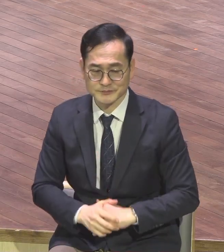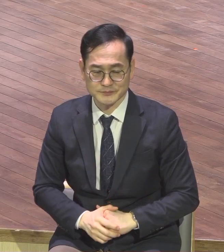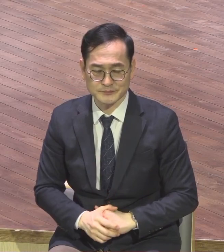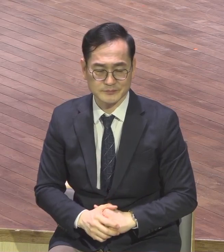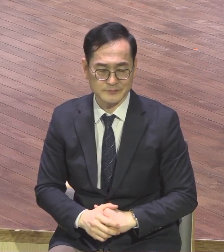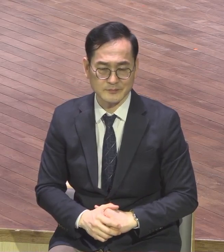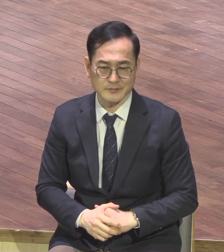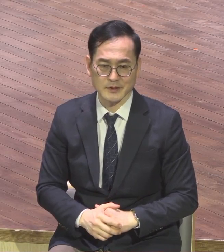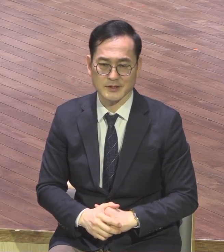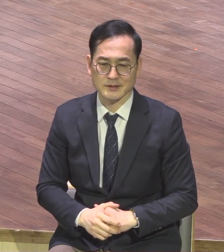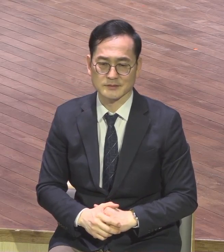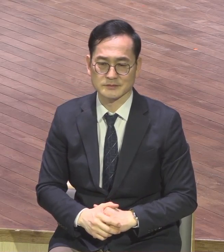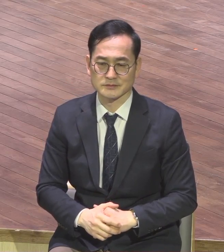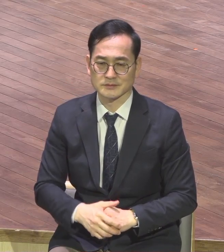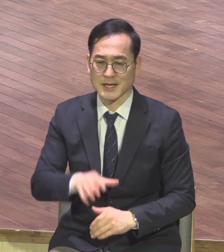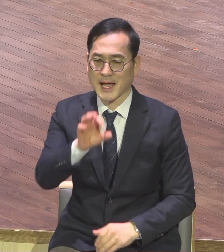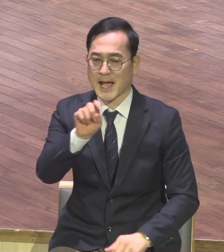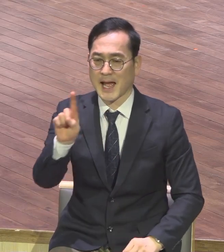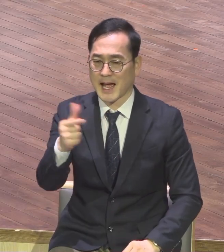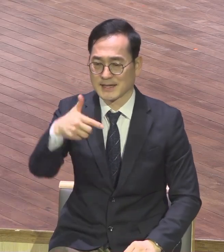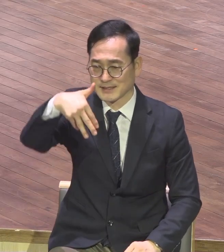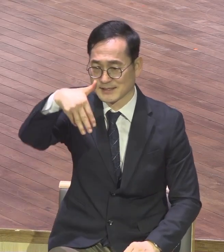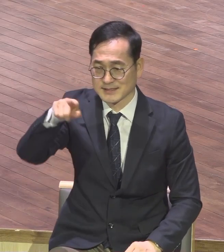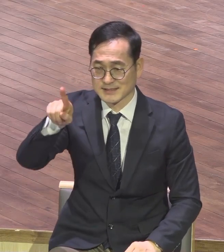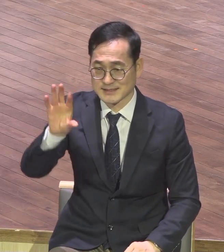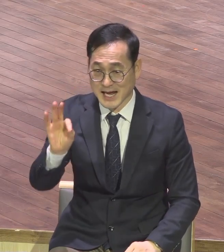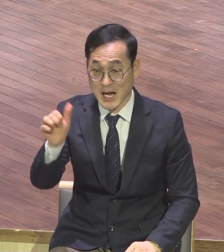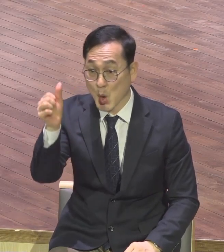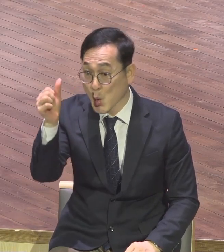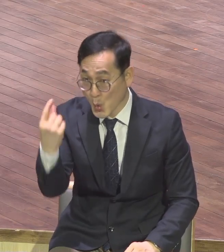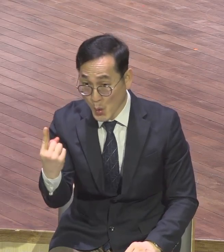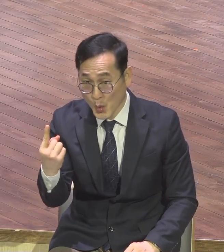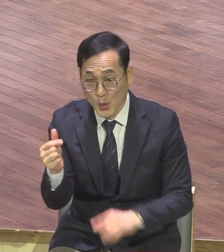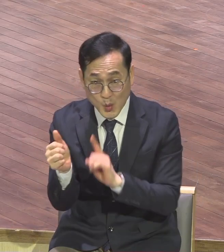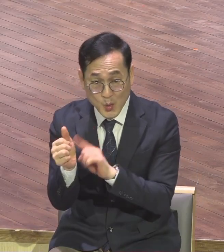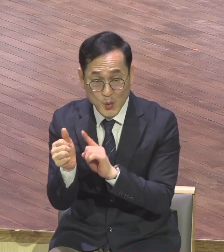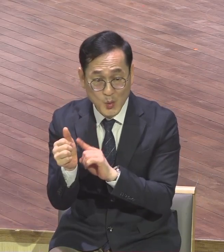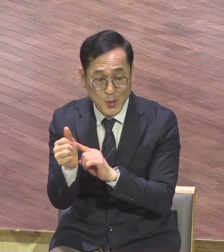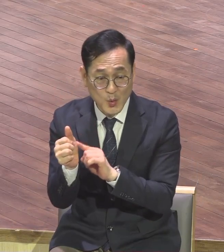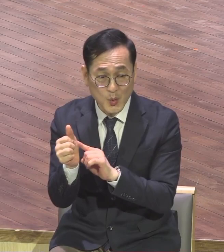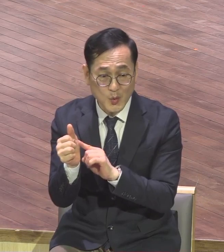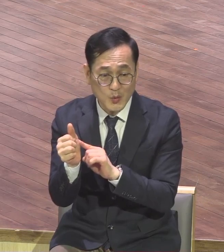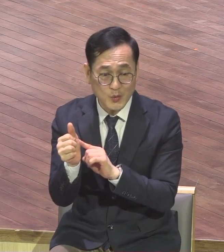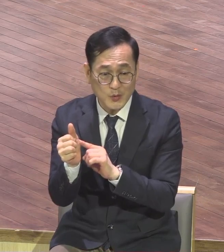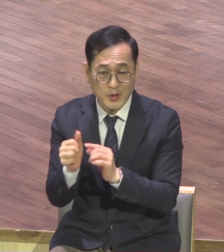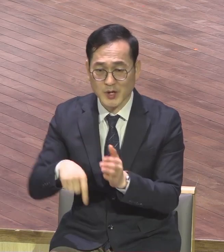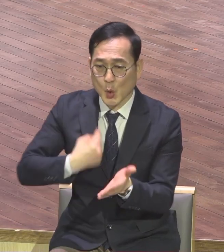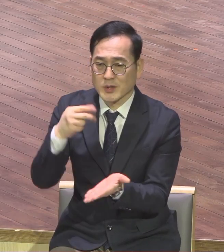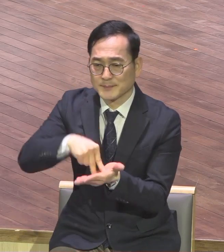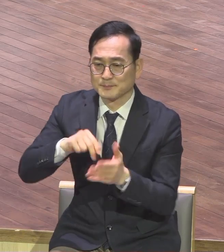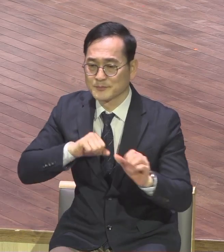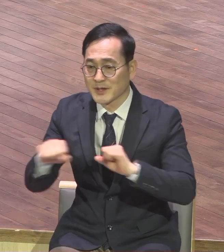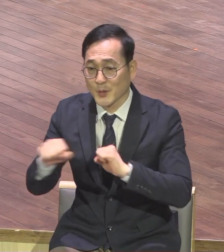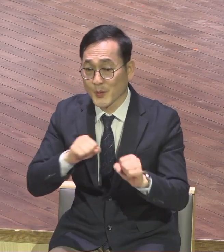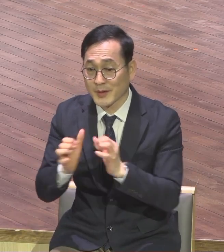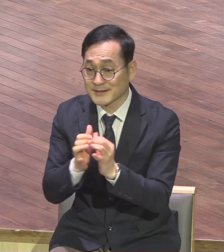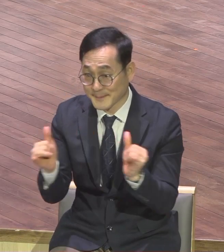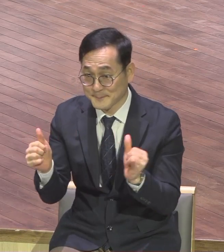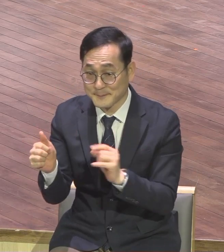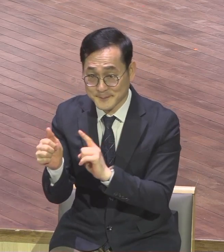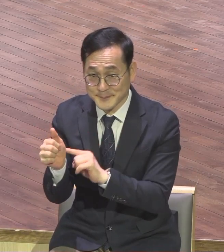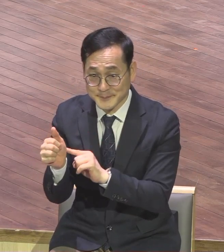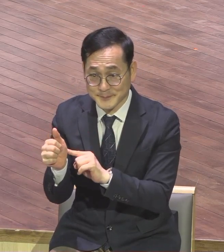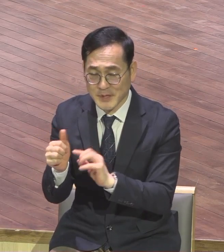크리스찬 독립운동가 도산 안창호 선생님. 아니 안창호 선생이 우리 국민의 주인의식,